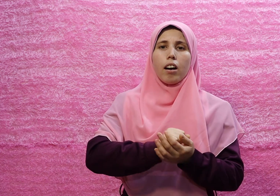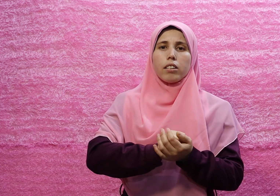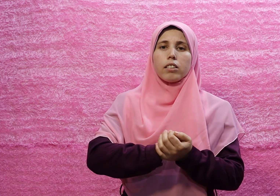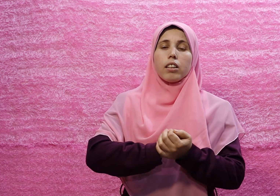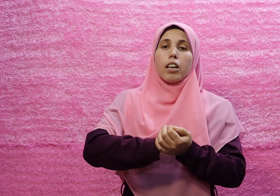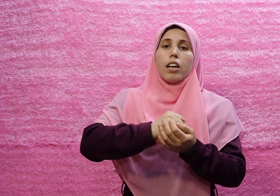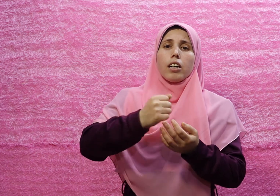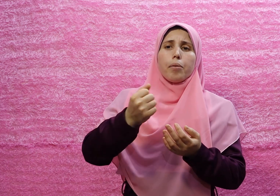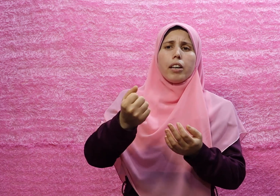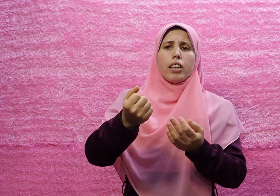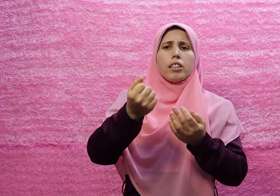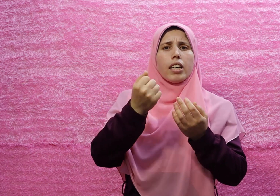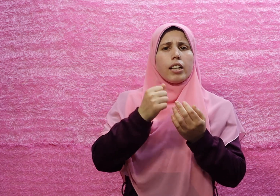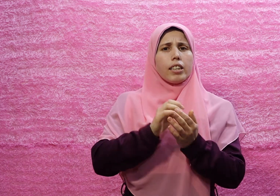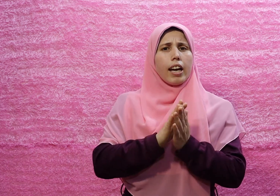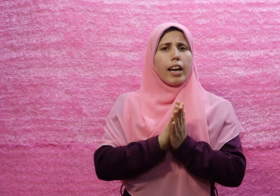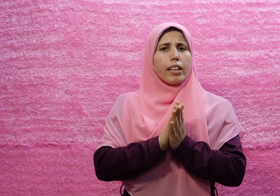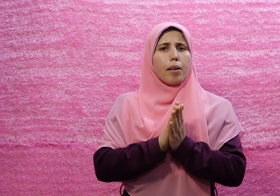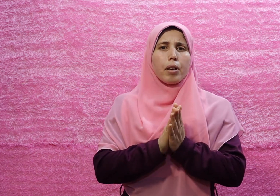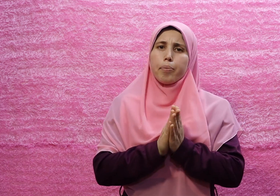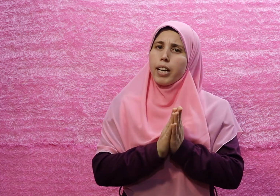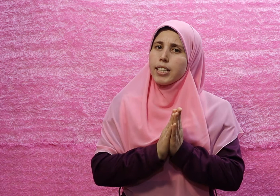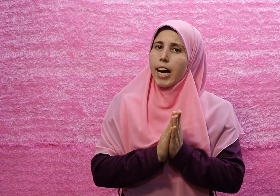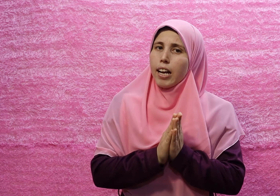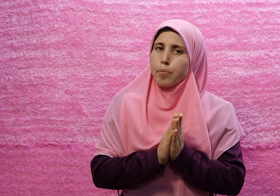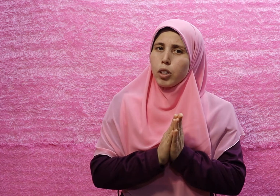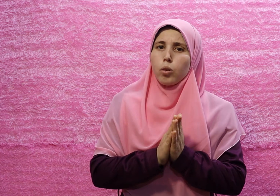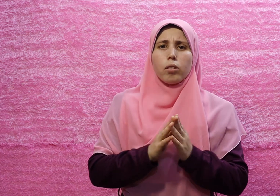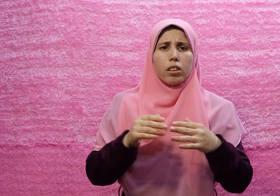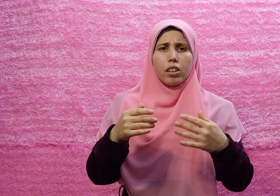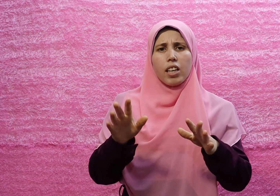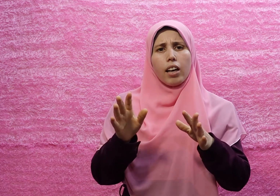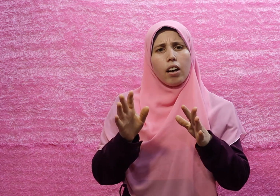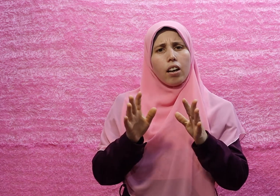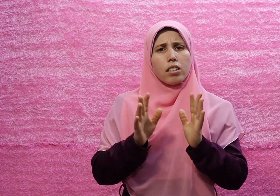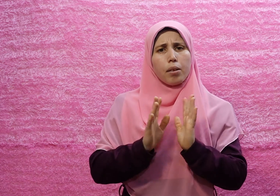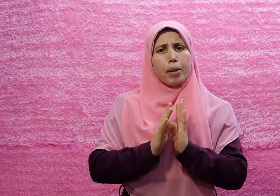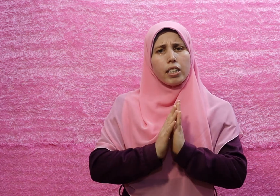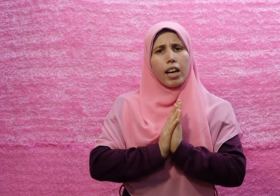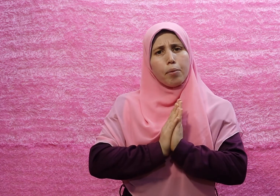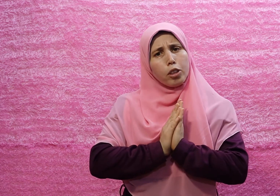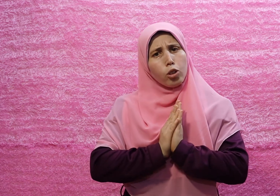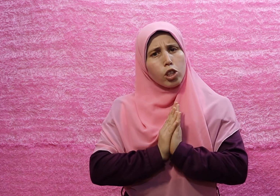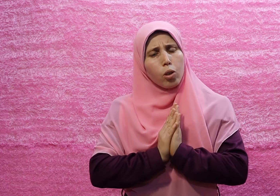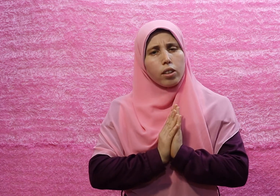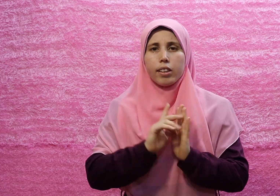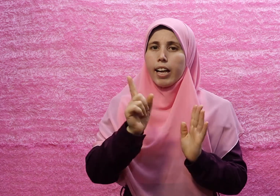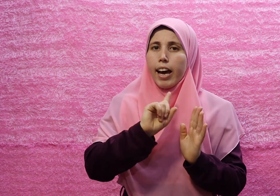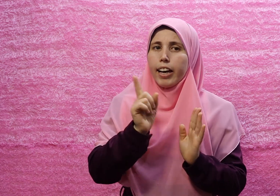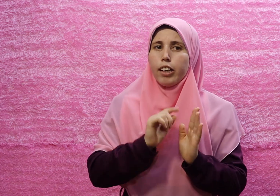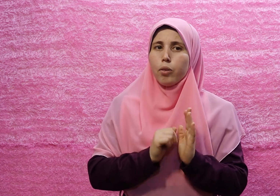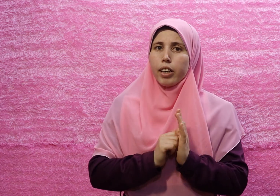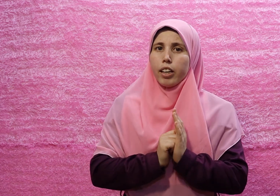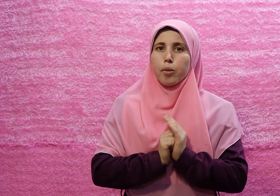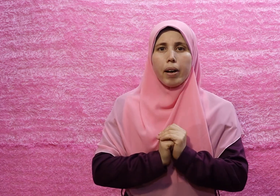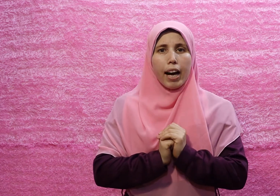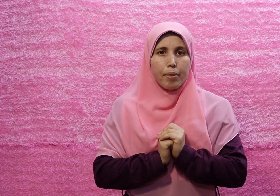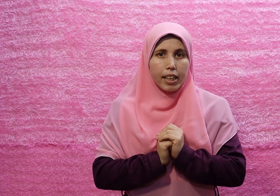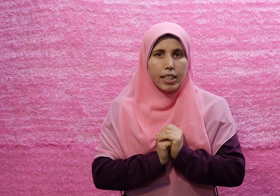الارض. بيجي سيدنا ادم ربنا زعل منه، يزعل خلاص ربنا زعل منه يسكت؟ لا يا حلوين، امال عمل ايه